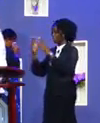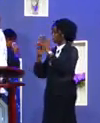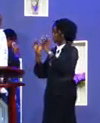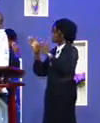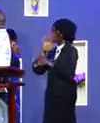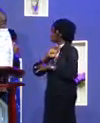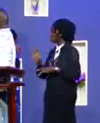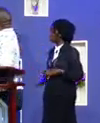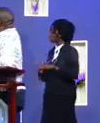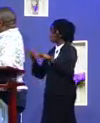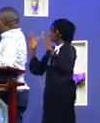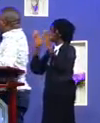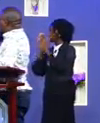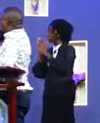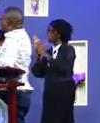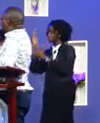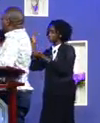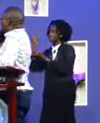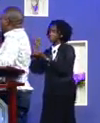waffe amen